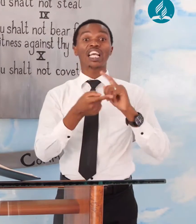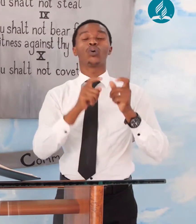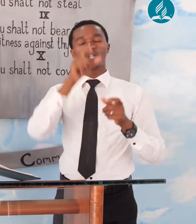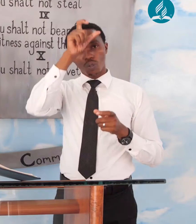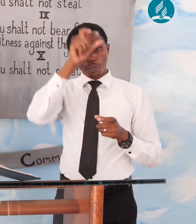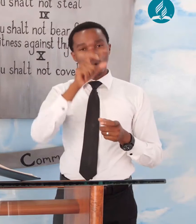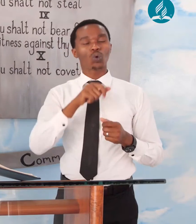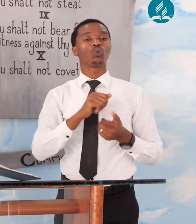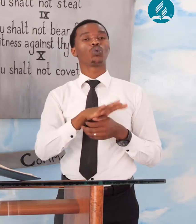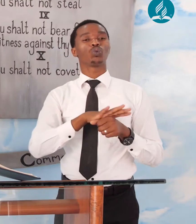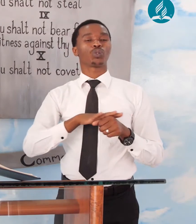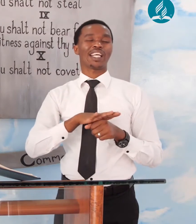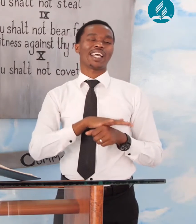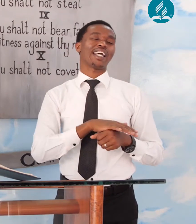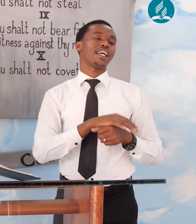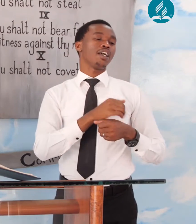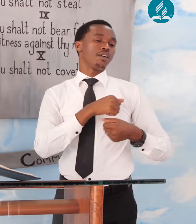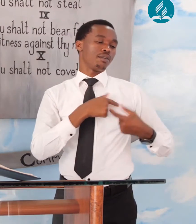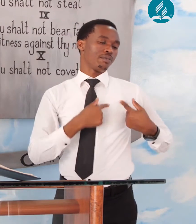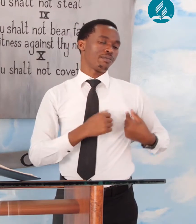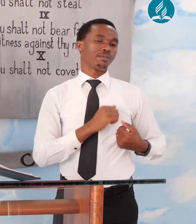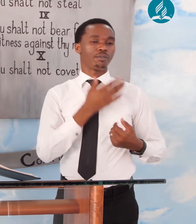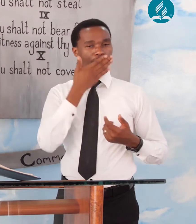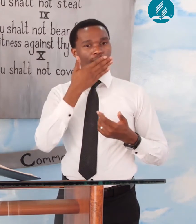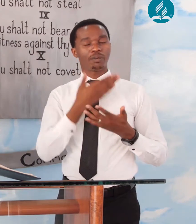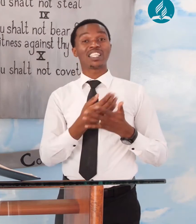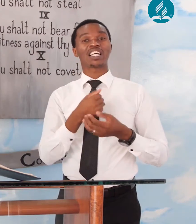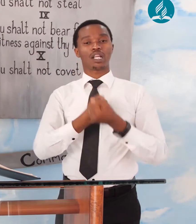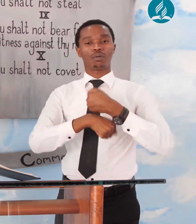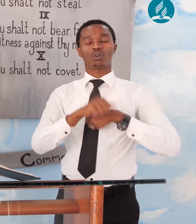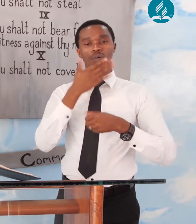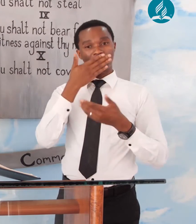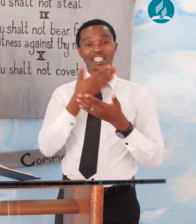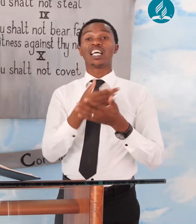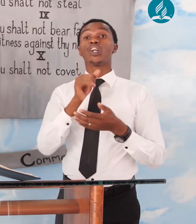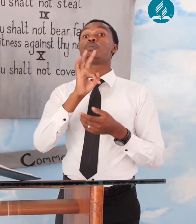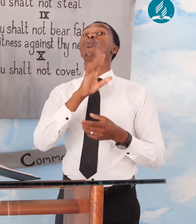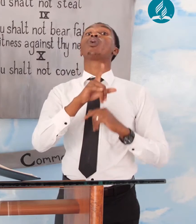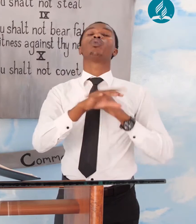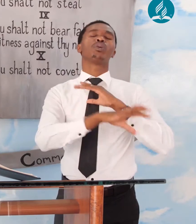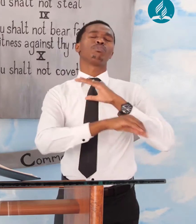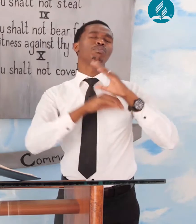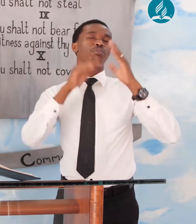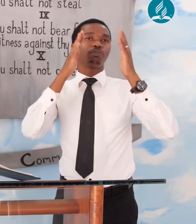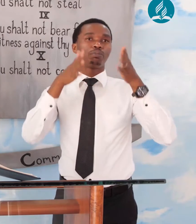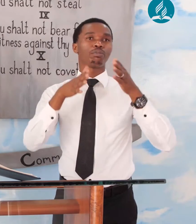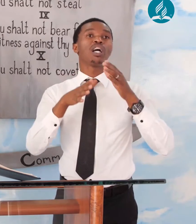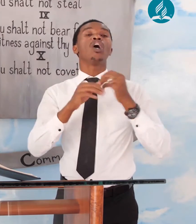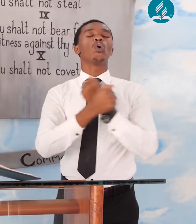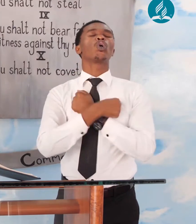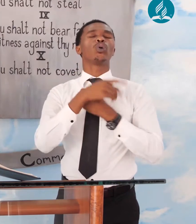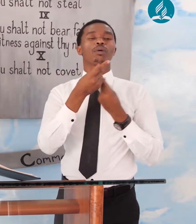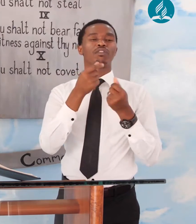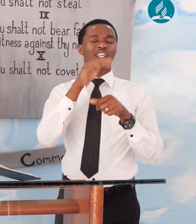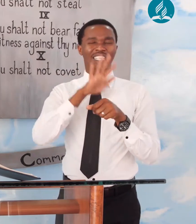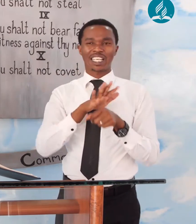umuntu w'umugwaneza niba ukunda niba uri gisambo kaba wenda ukunda amafaranga cyane cyangwa